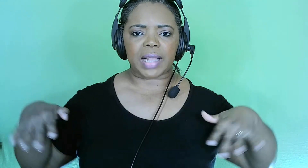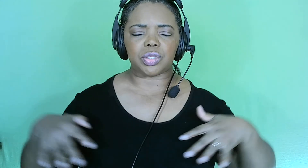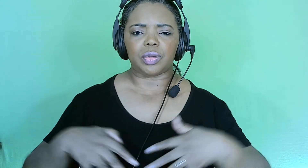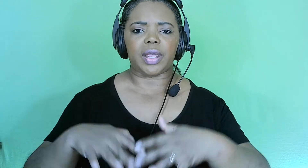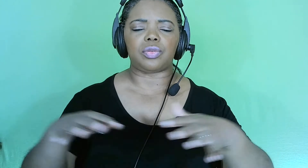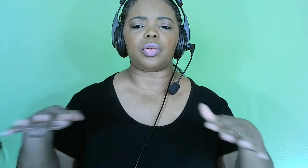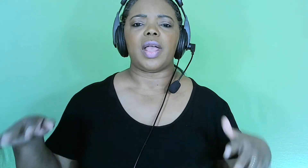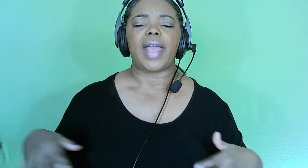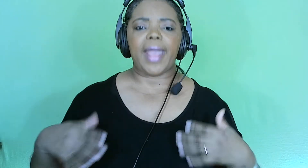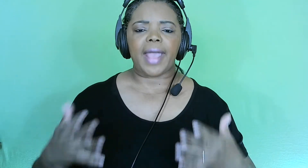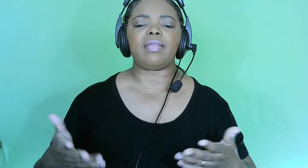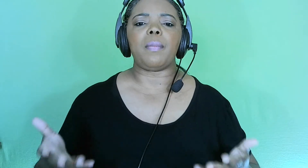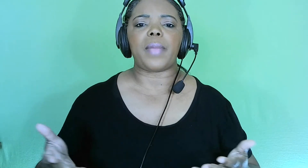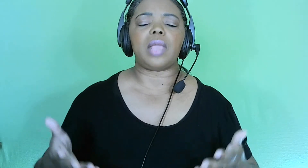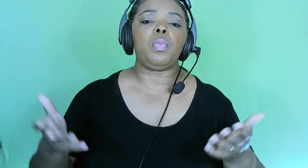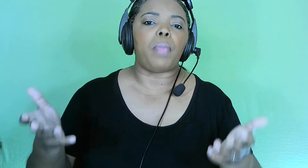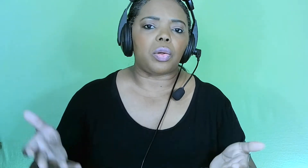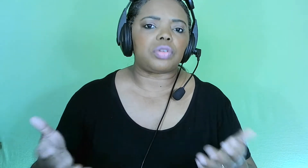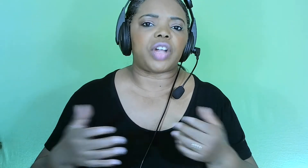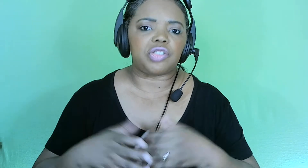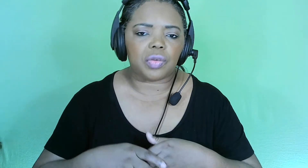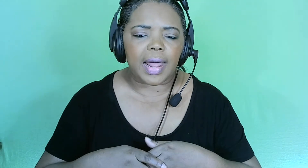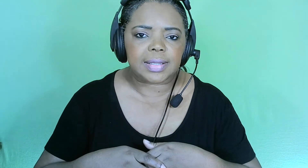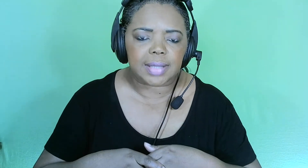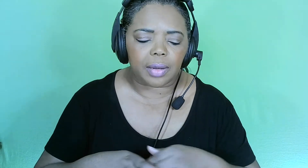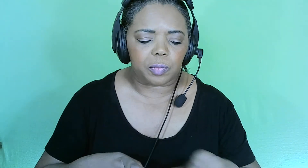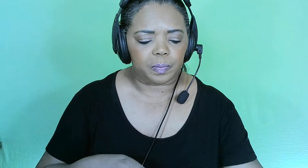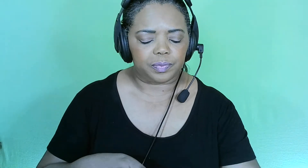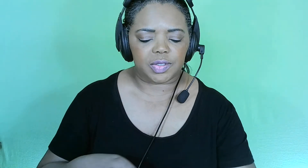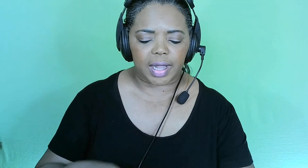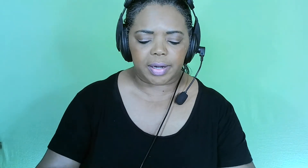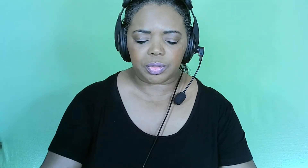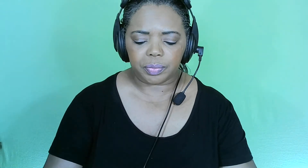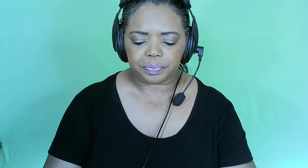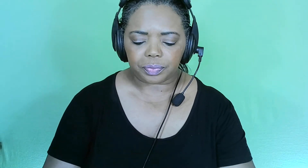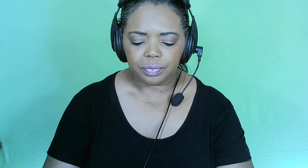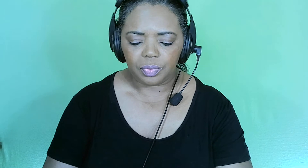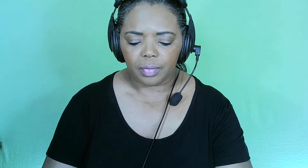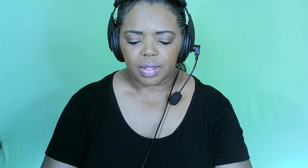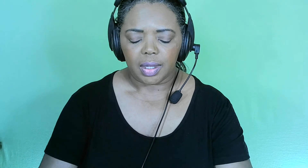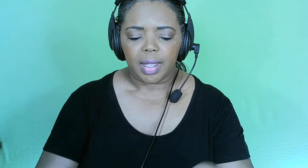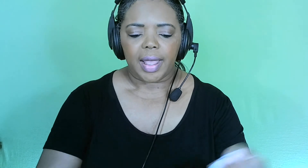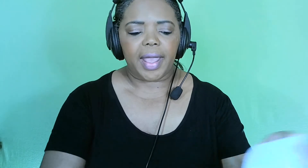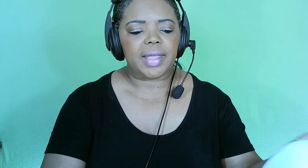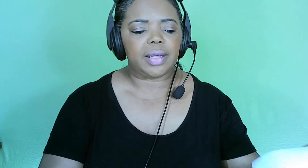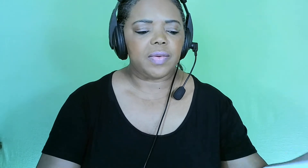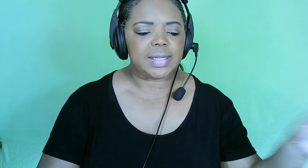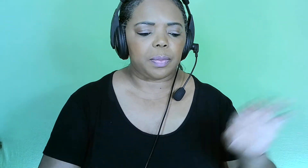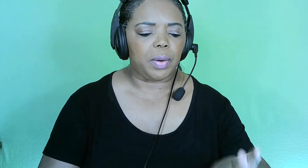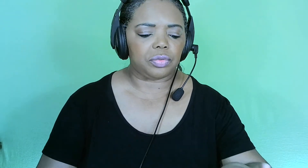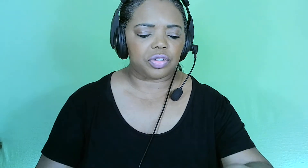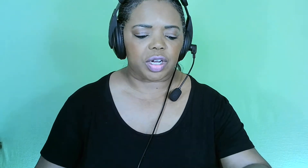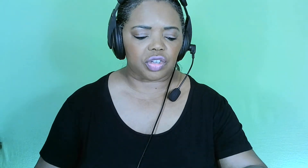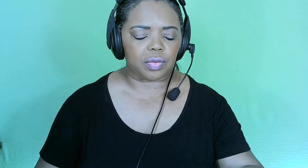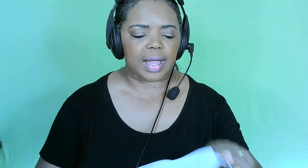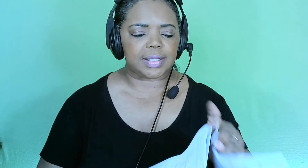espaço neutro, é também um ponto de articulação, certo? Então, esse ponto de